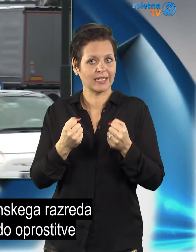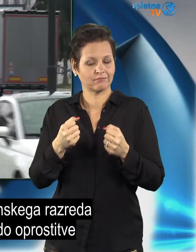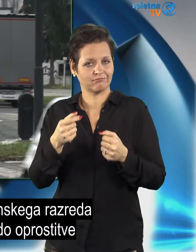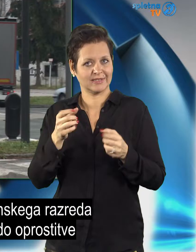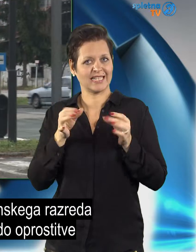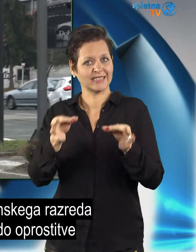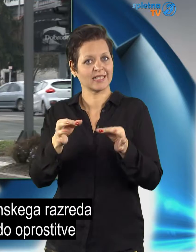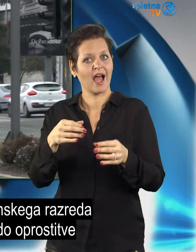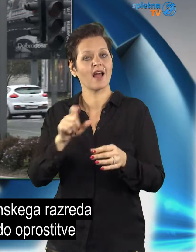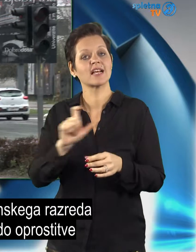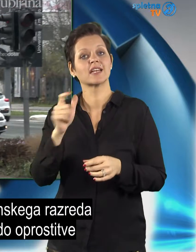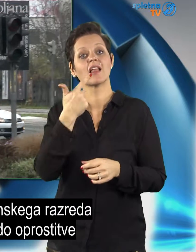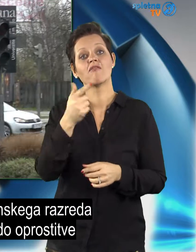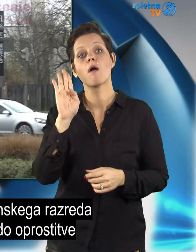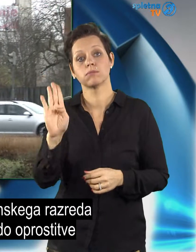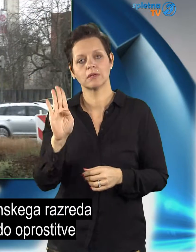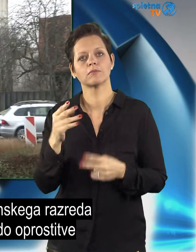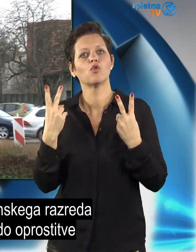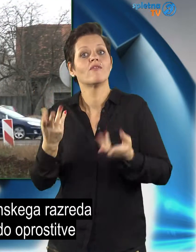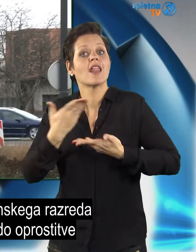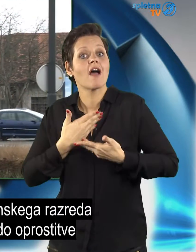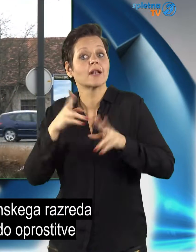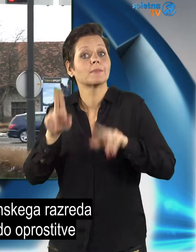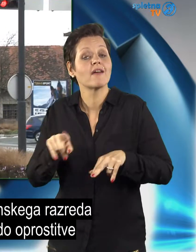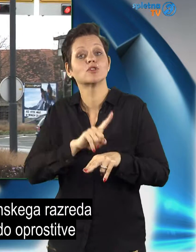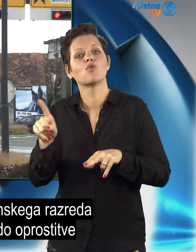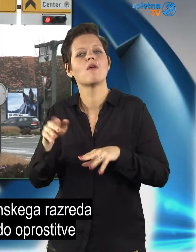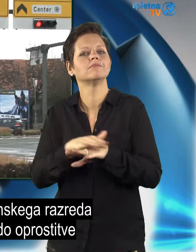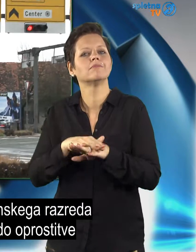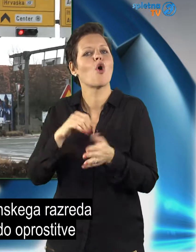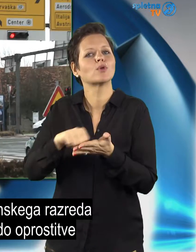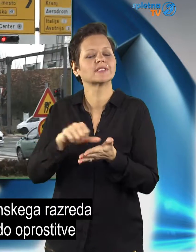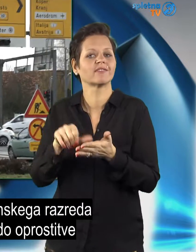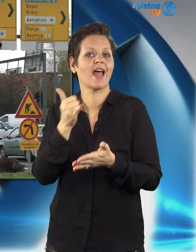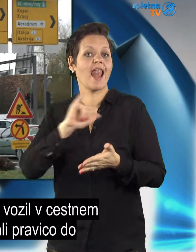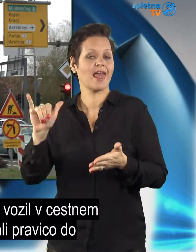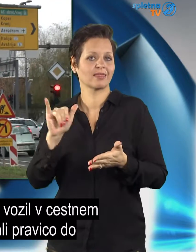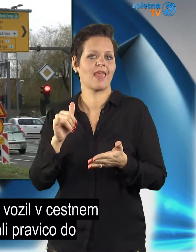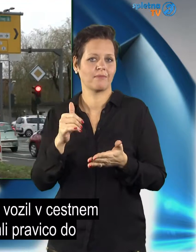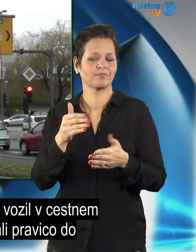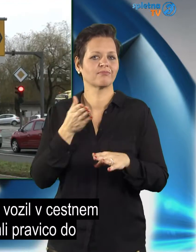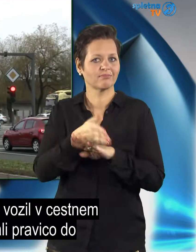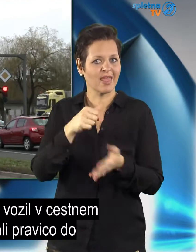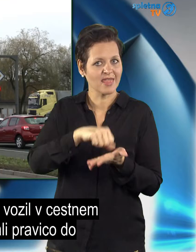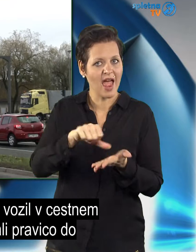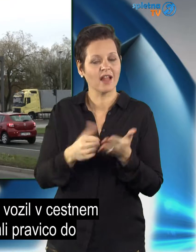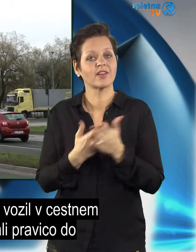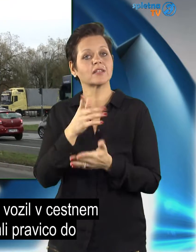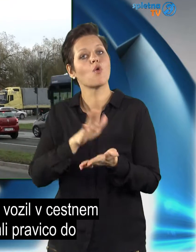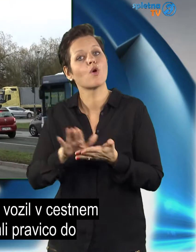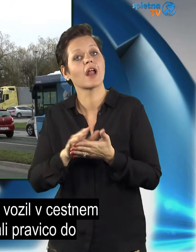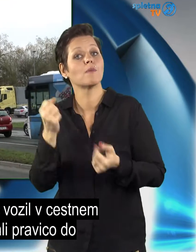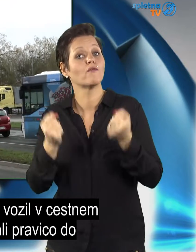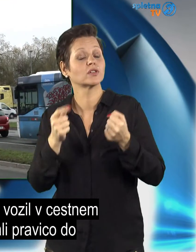razreda 2B uveljavili pravico do oprostitve letne dajatve za uporabo vozil v cestnem prometu